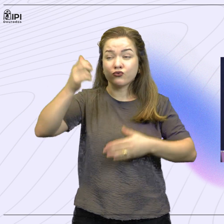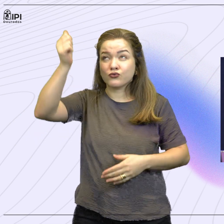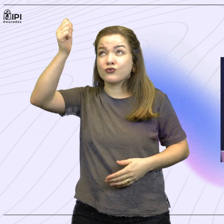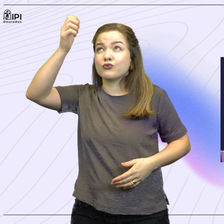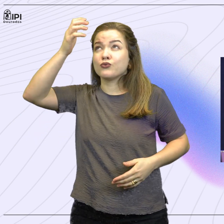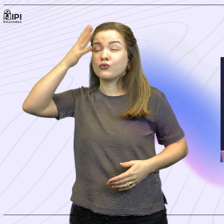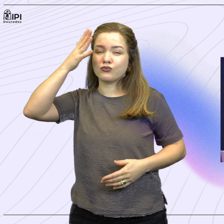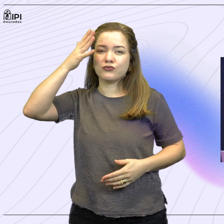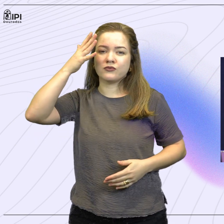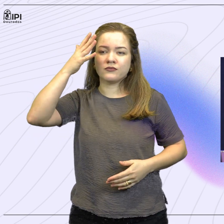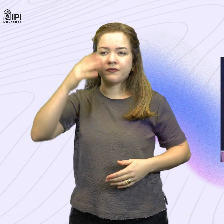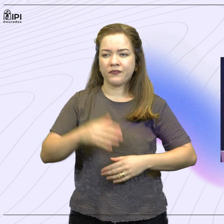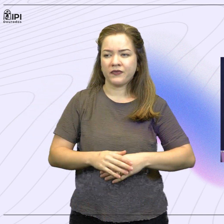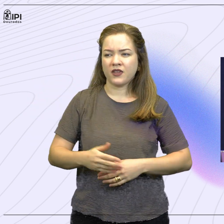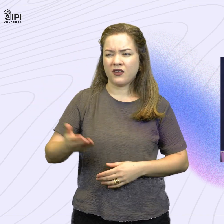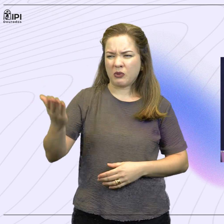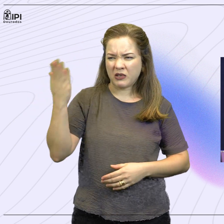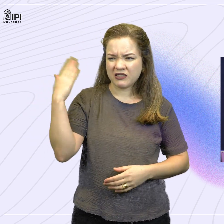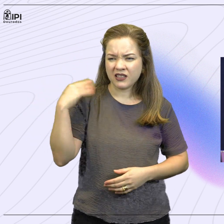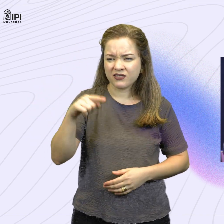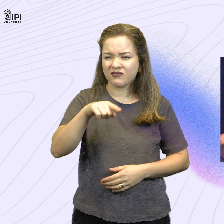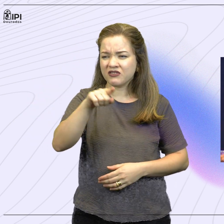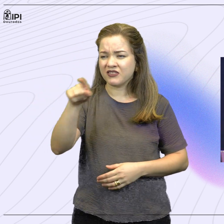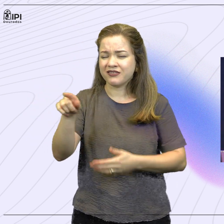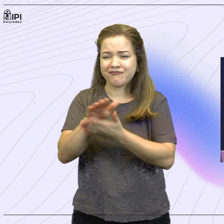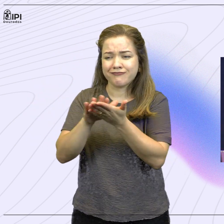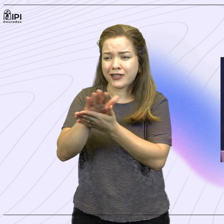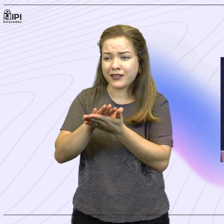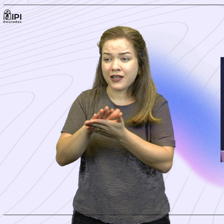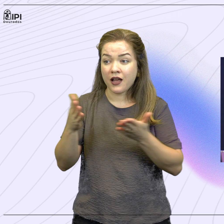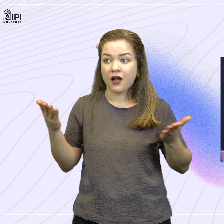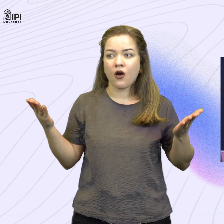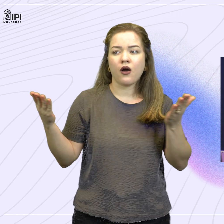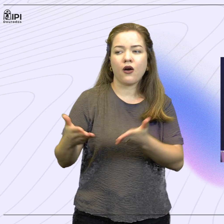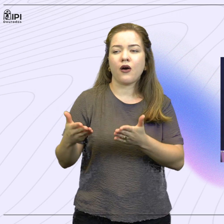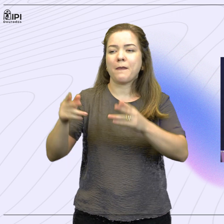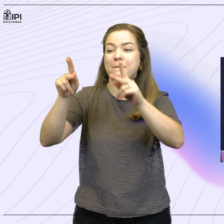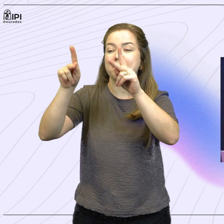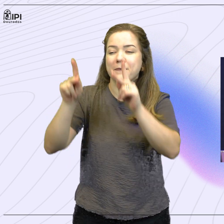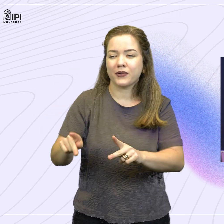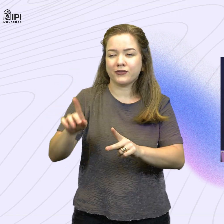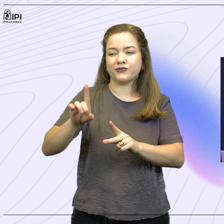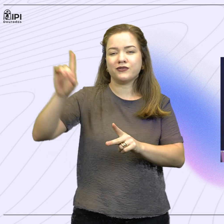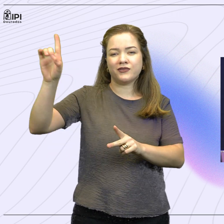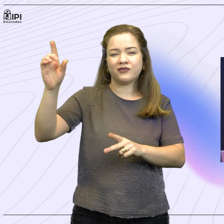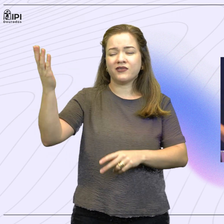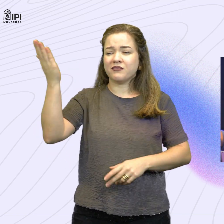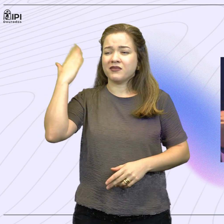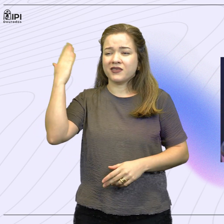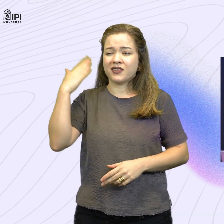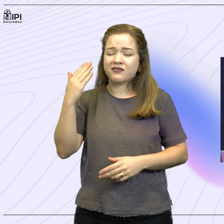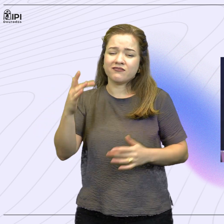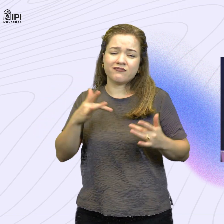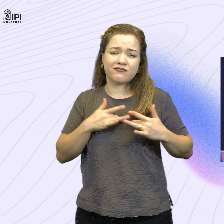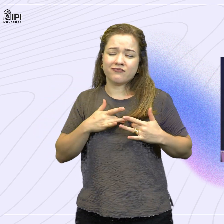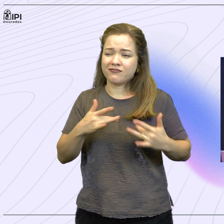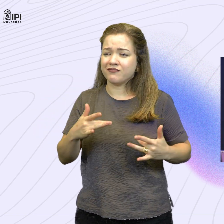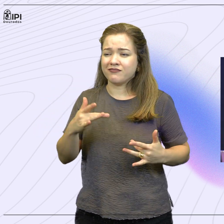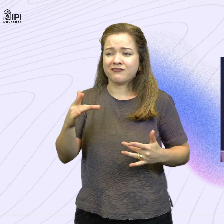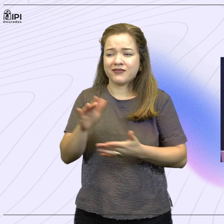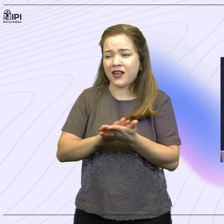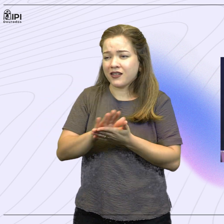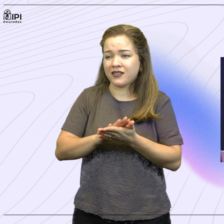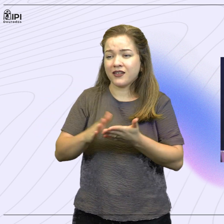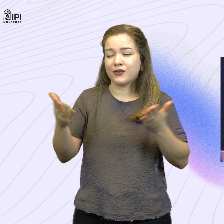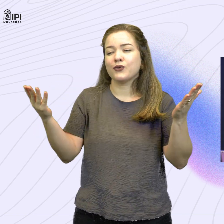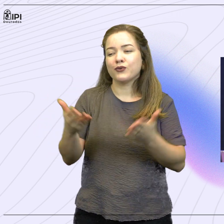povo, vocês nem eram povo, mas agora são povo de Deus. Antes não tinham alcançado misericórdia, mas agora